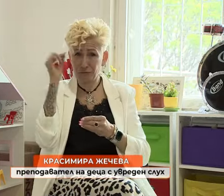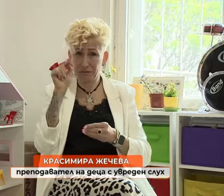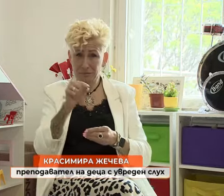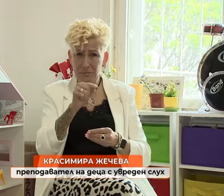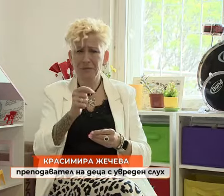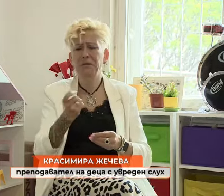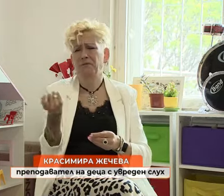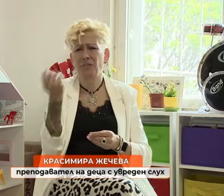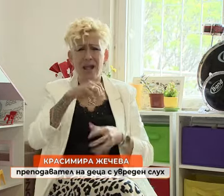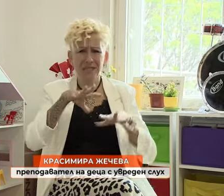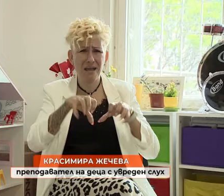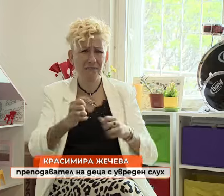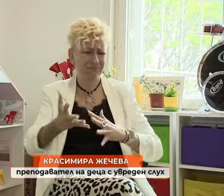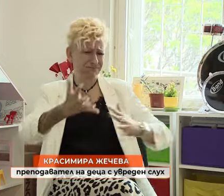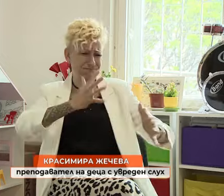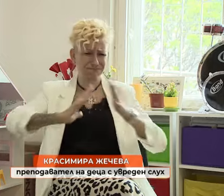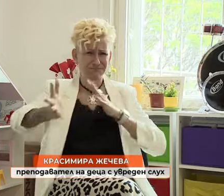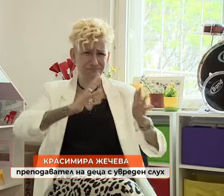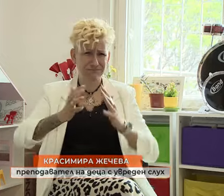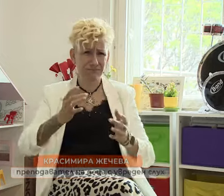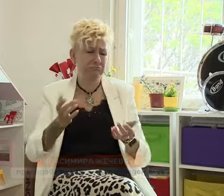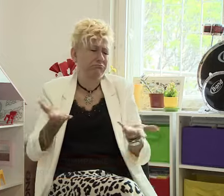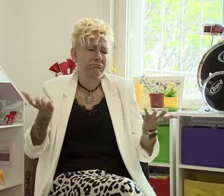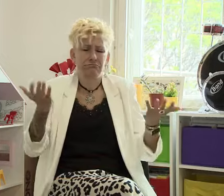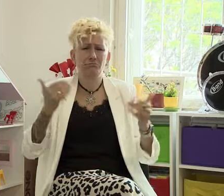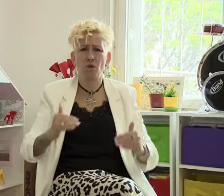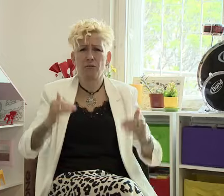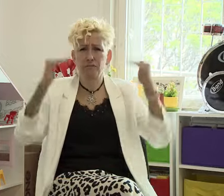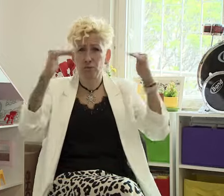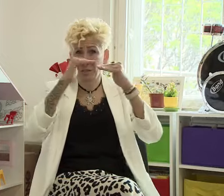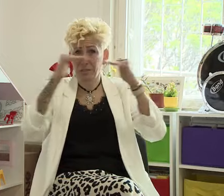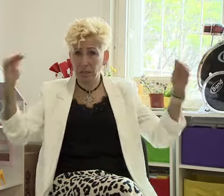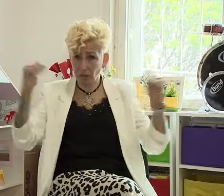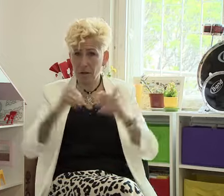Има и няколко чуващи, но нивото им на владеене на жестов език е много високо.